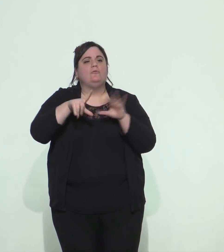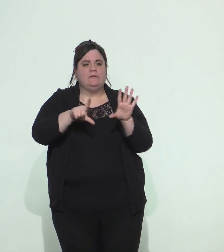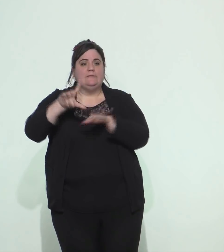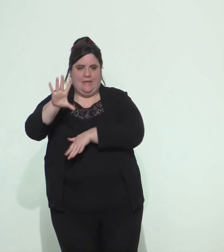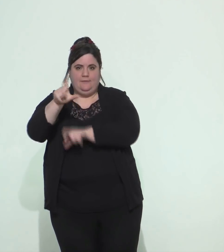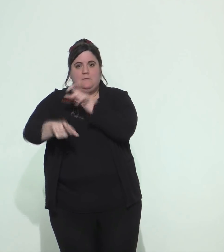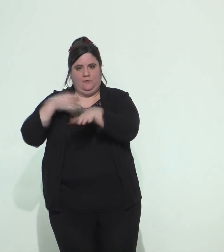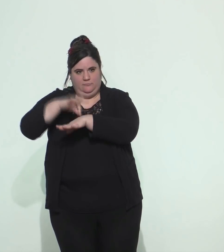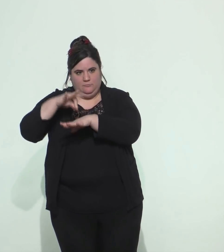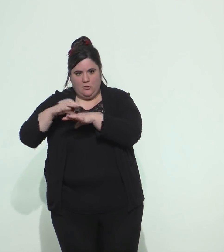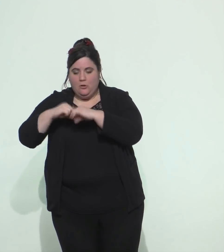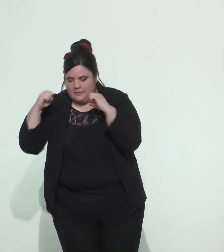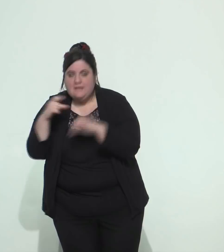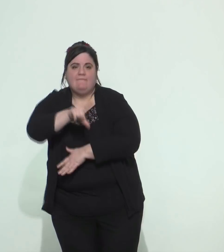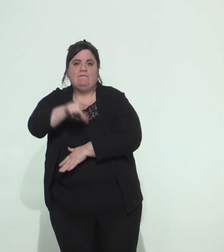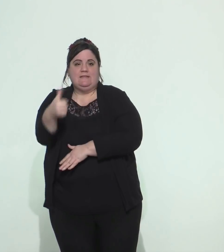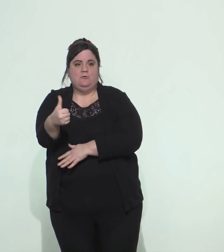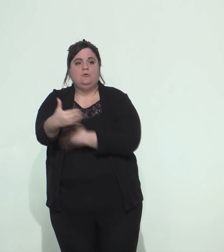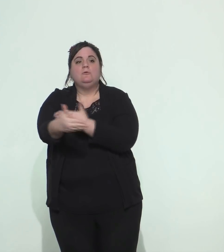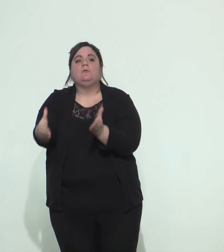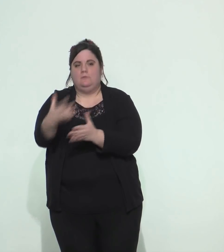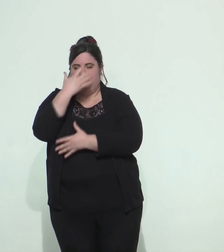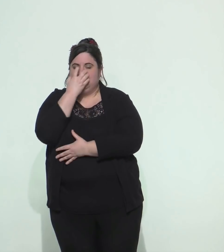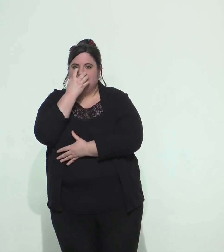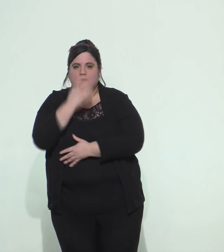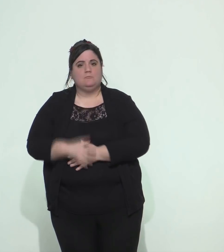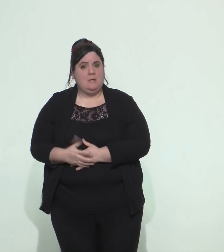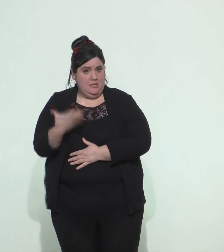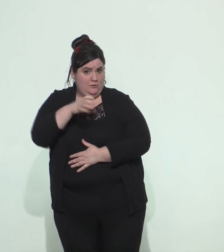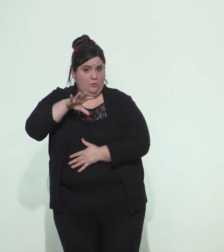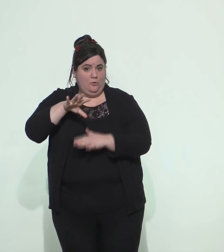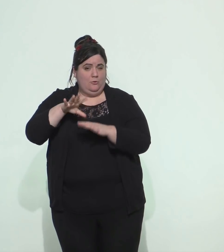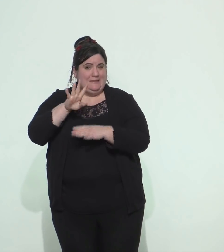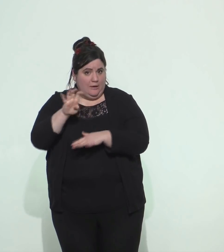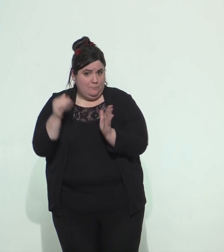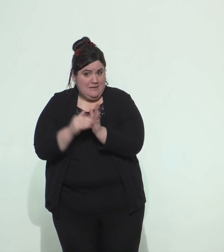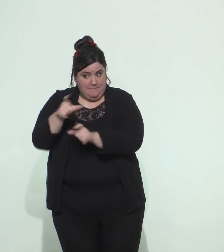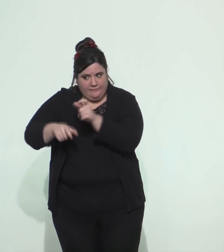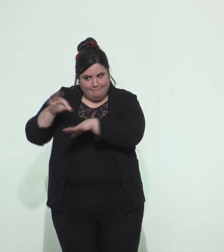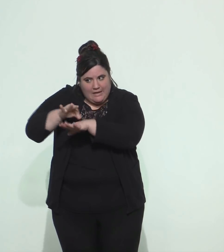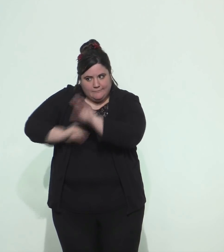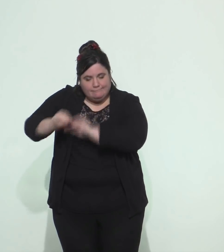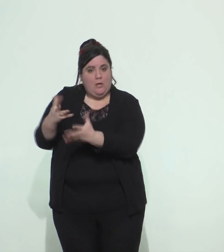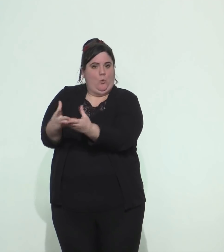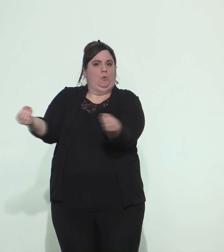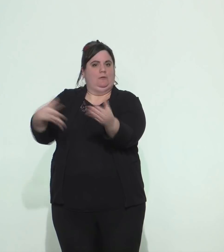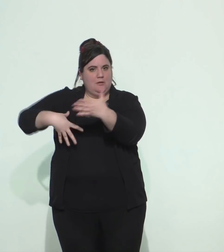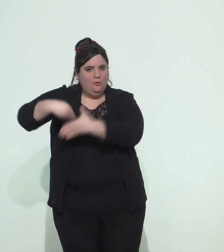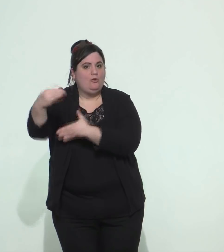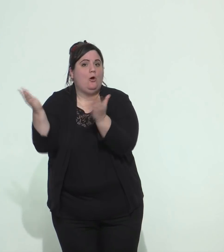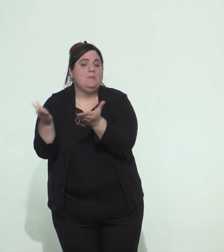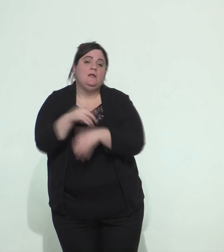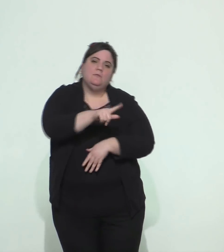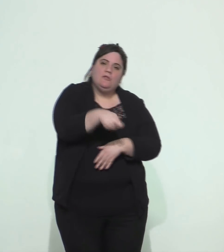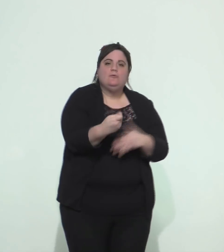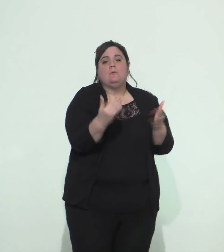approche désormais les 50 000 personnes guéries sorties de l'hôpital, auxquelles il faut ajouter évidemment les dizaines de milliers de personnes qui ont